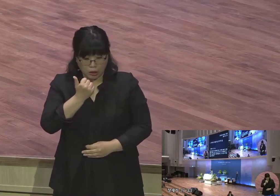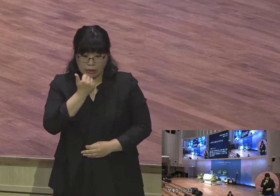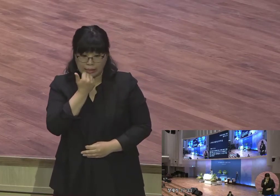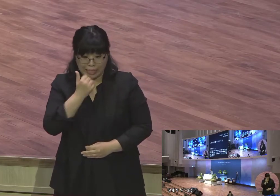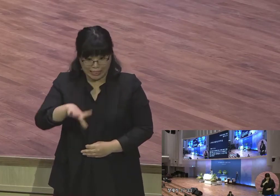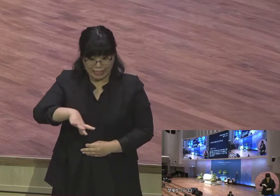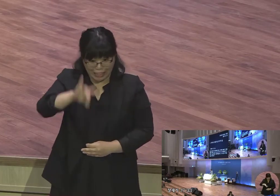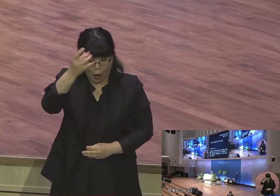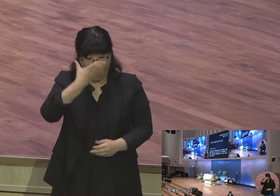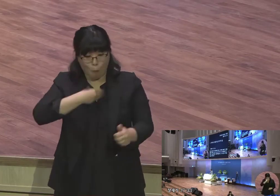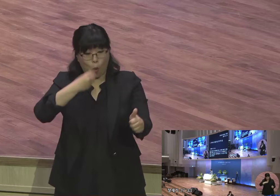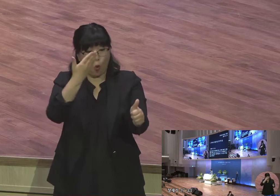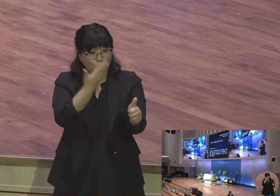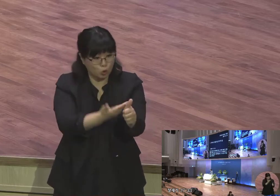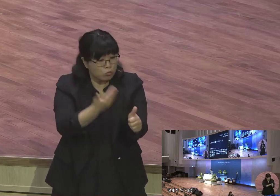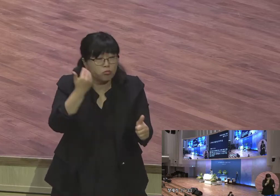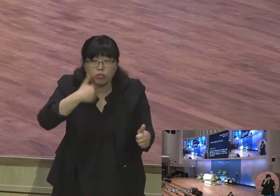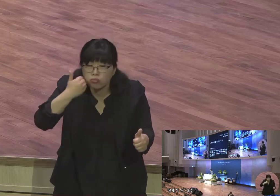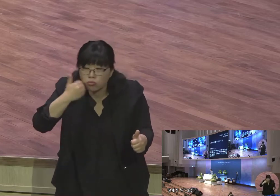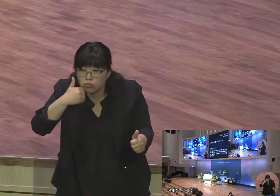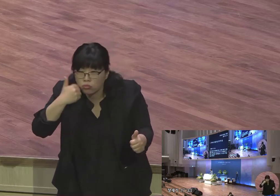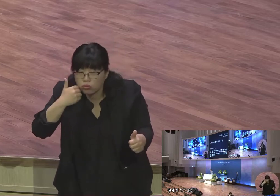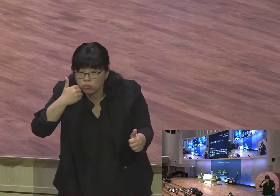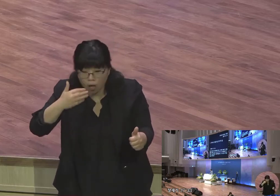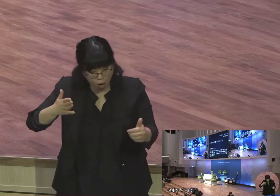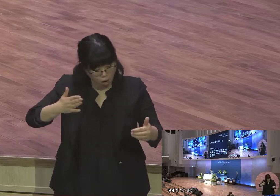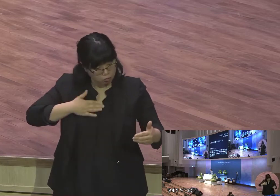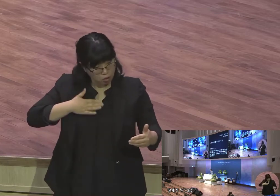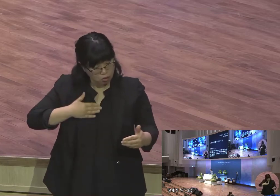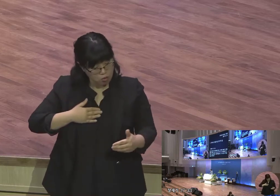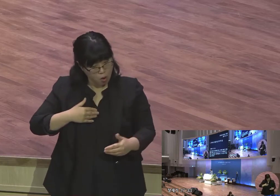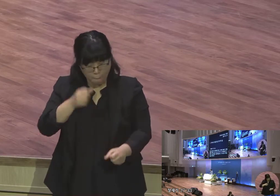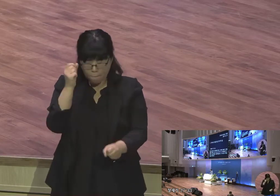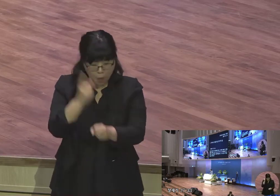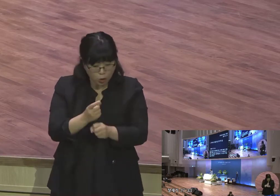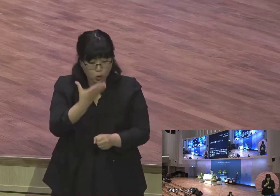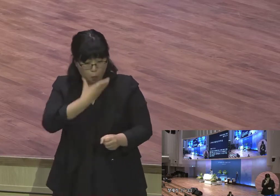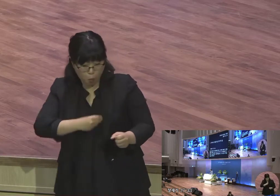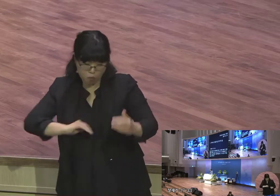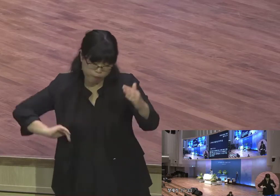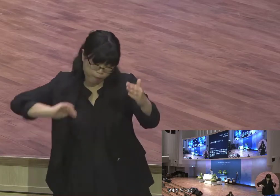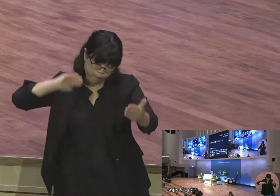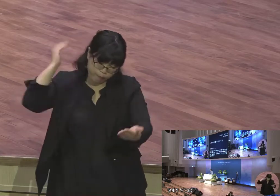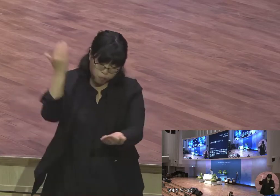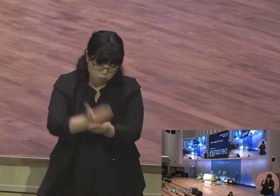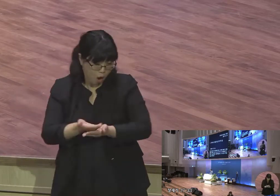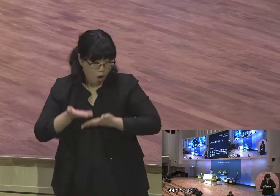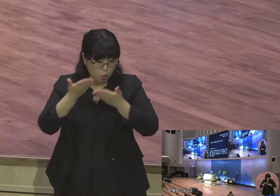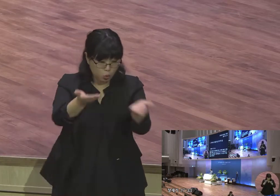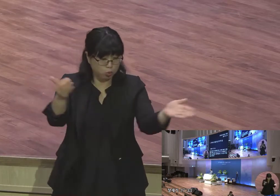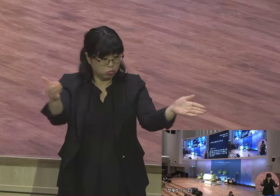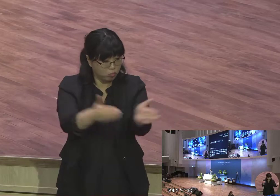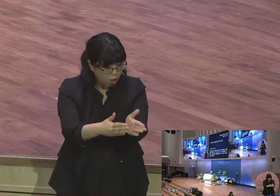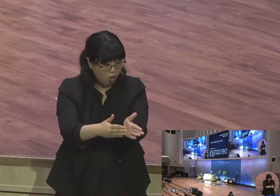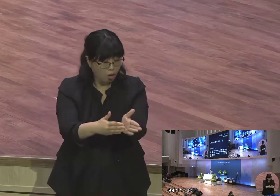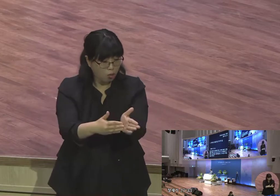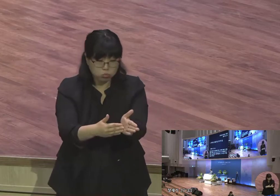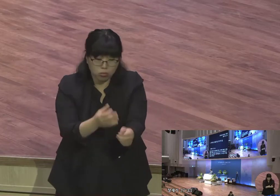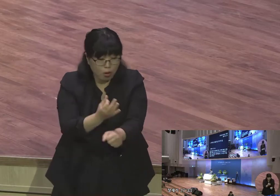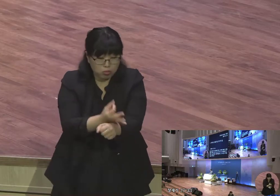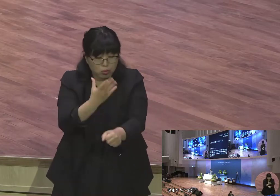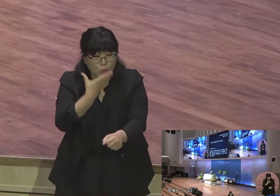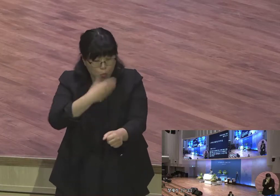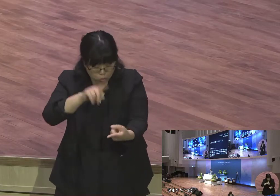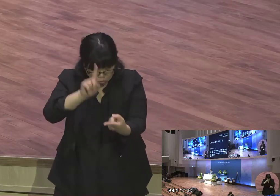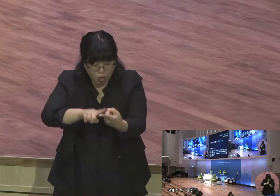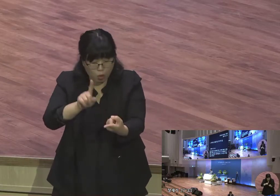누구냐 너가 오기 전에 내가 다 먹고 그를 위하여 축복하여 선적 그가 반드시 복을 받을 것이니라